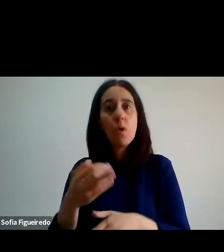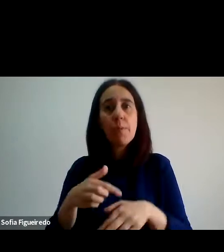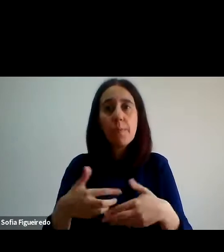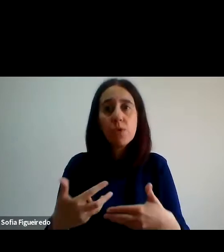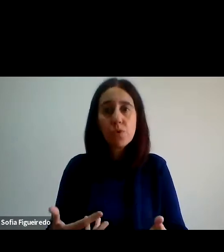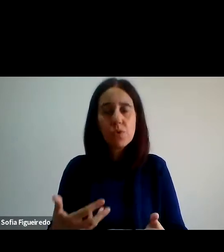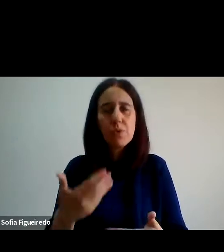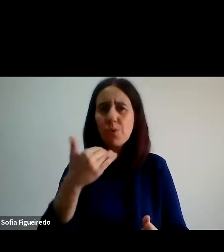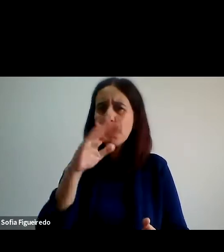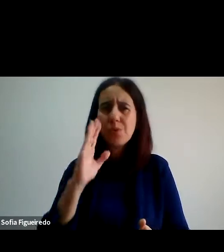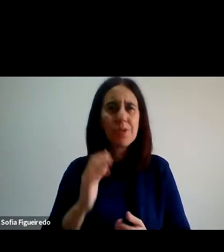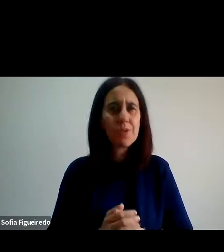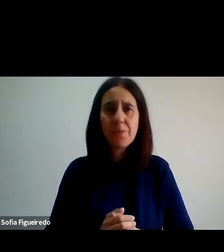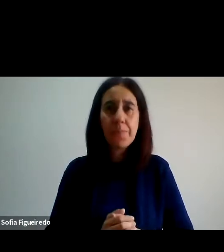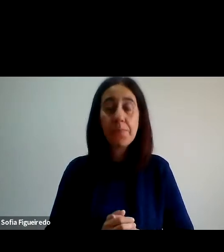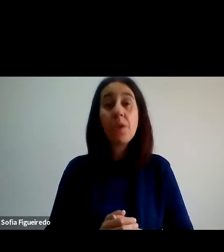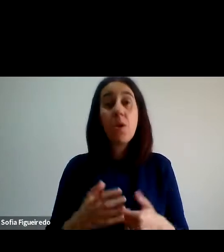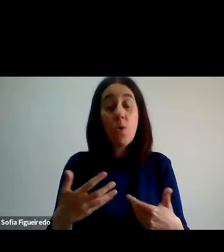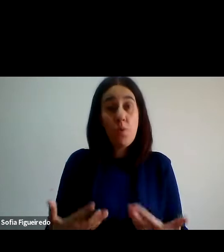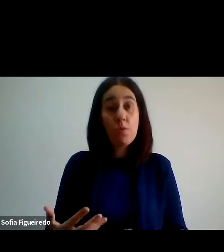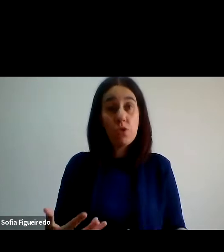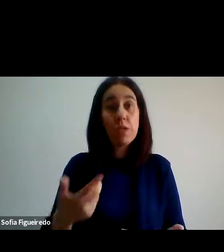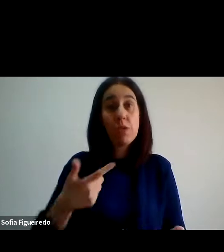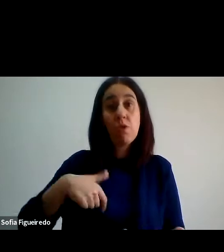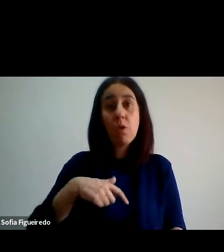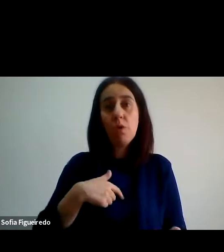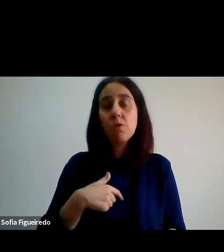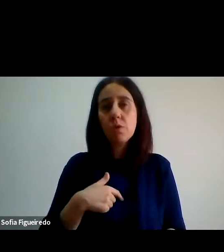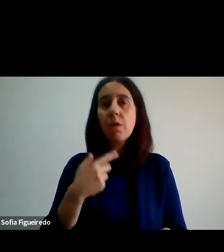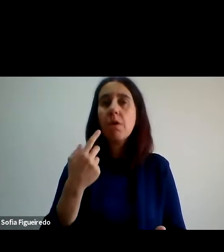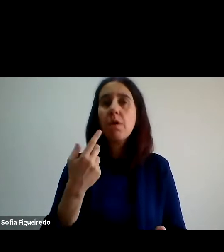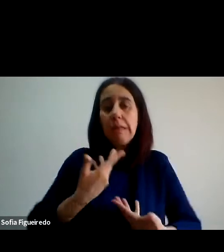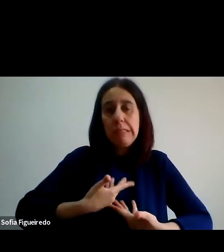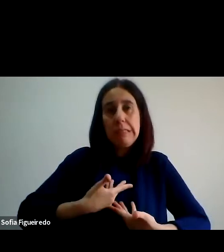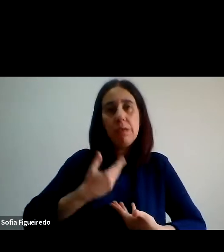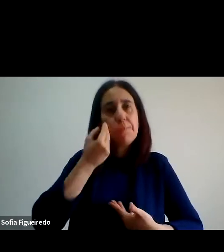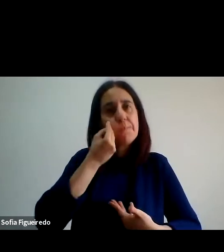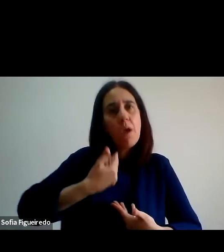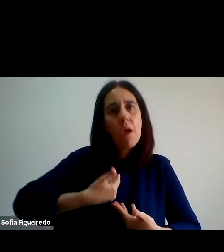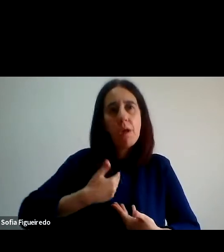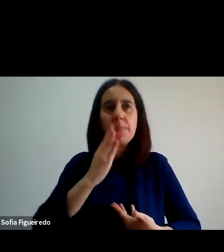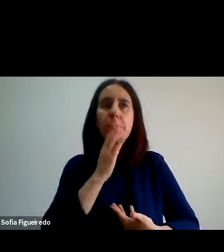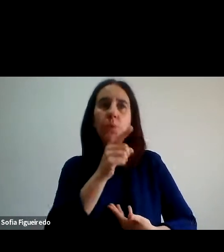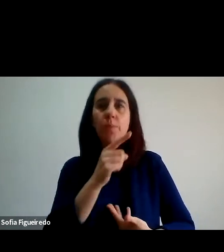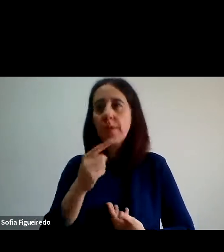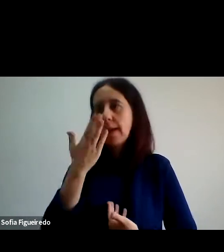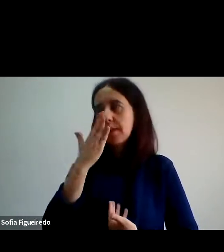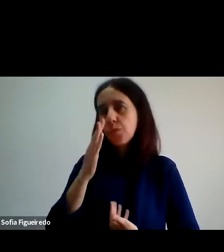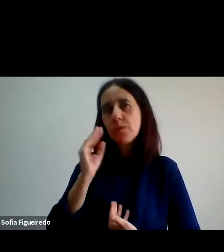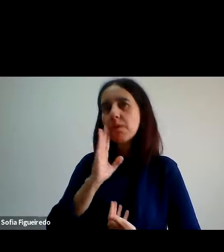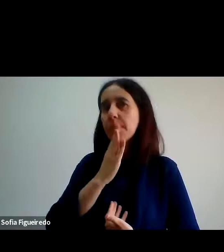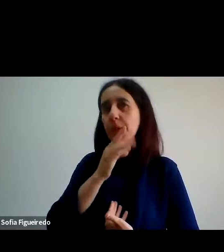muito mais do que isso. E nós hoje em dia condicionamos a nossa forma de estar, condicionamos as nossas atitudes, condicionamos os